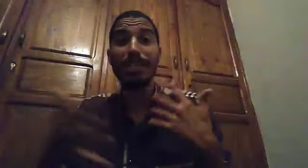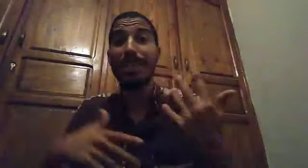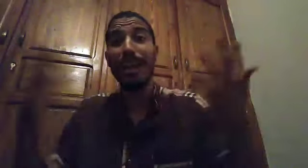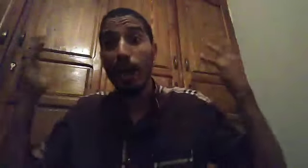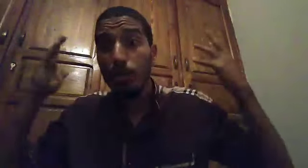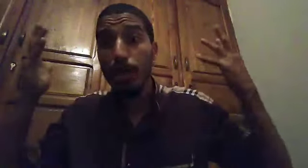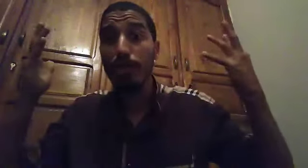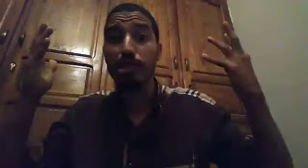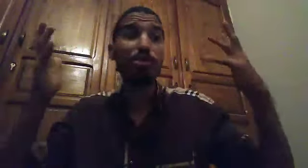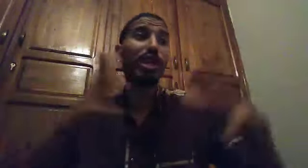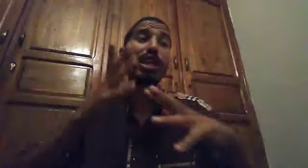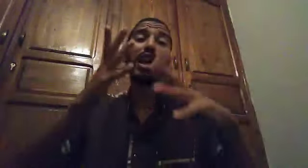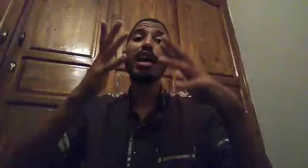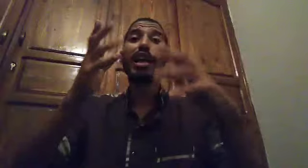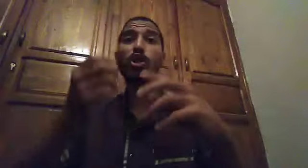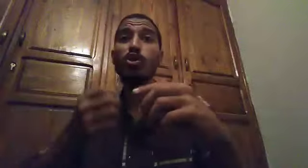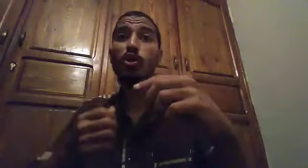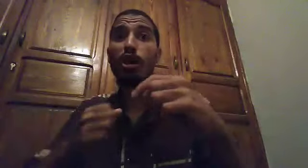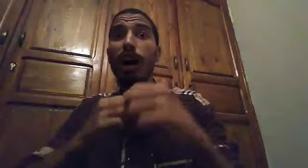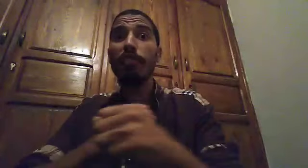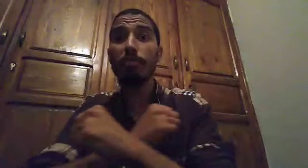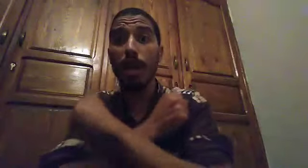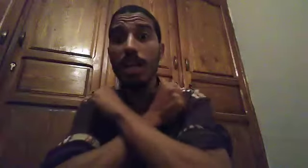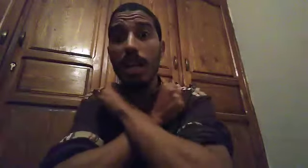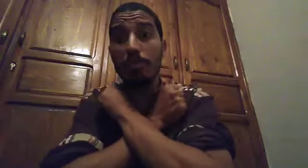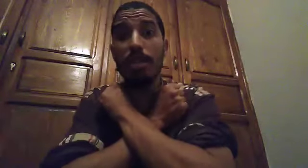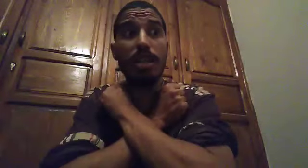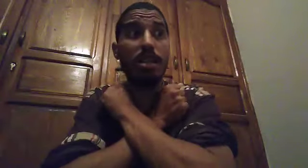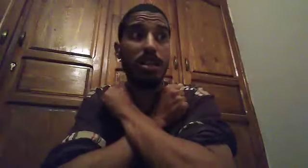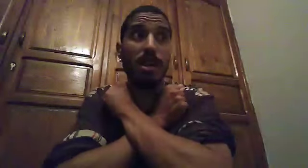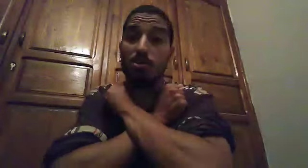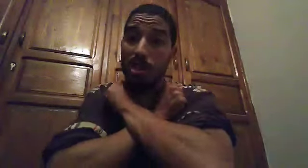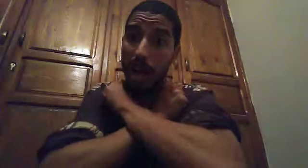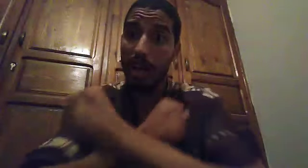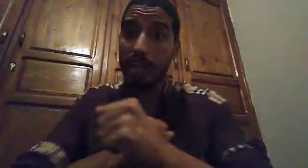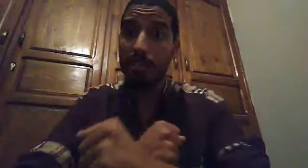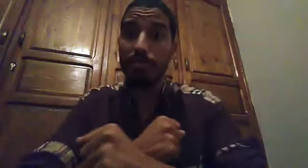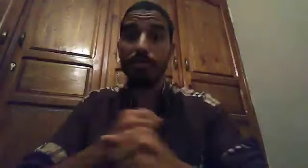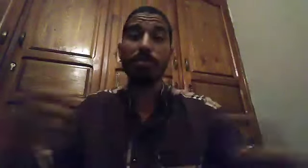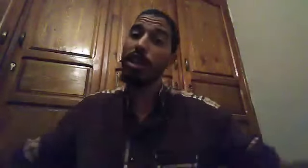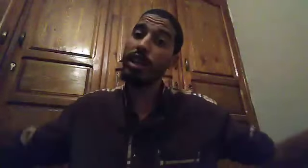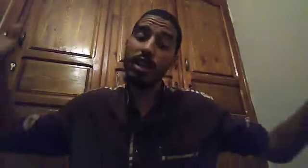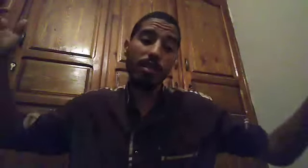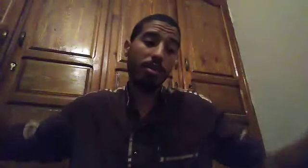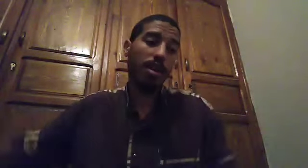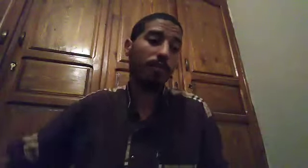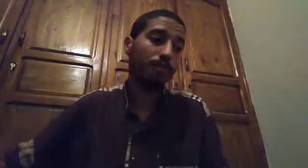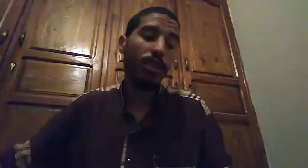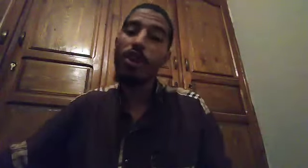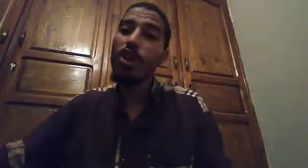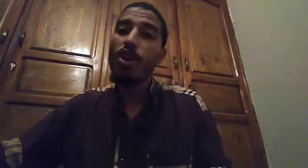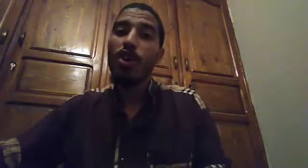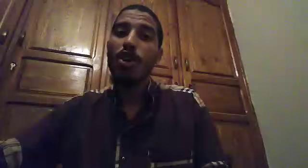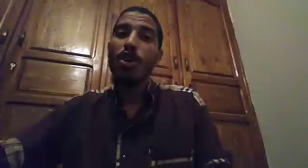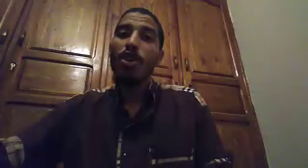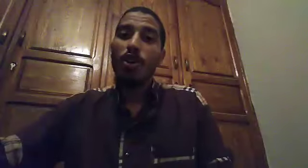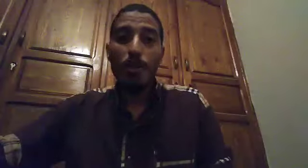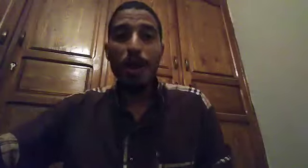سريعه كانوا ممكن يوصلوا، ولكن كيشدوا الكره عارفين بان اللاعبين ديال الارجنتين راه اغريسيف، ولكن لا ما. ومهم